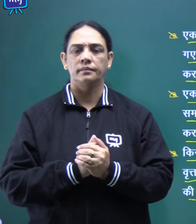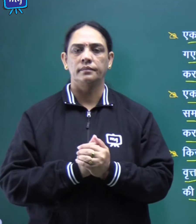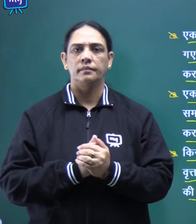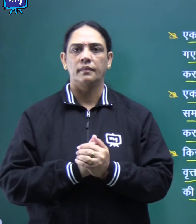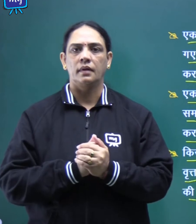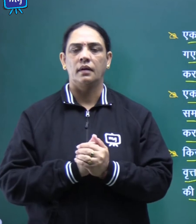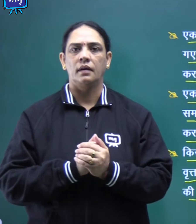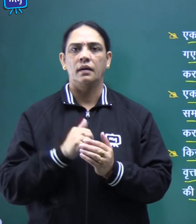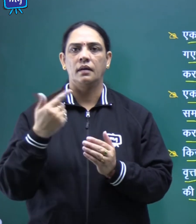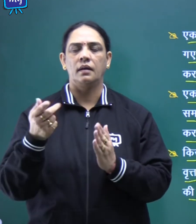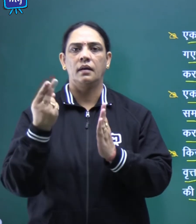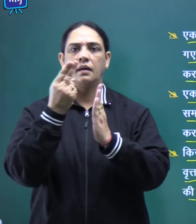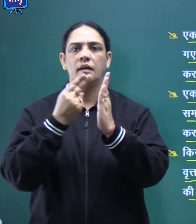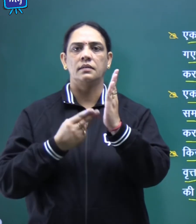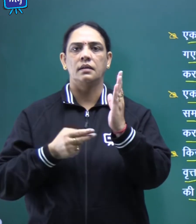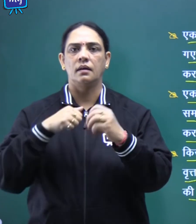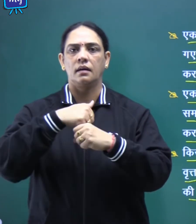की रचना करना।